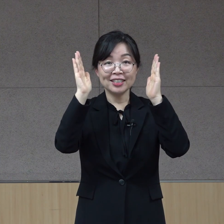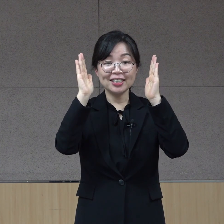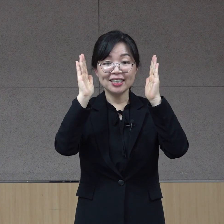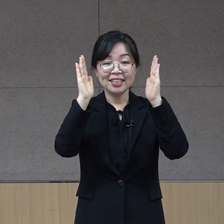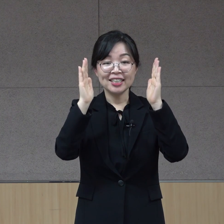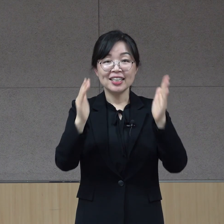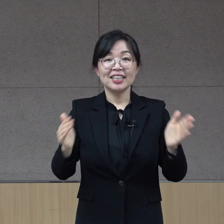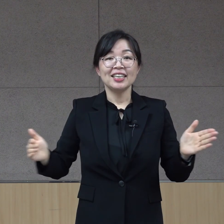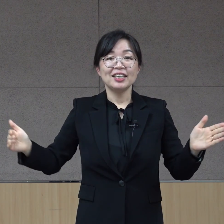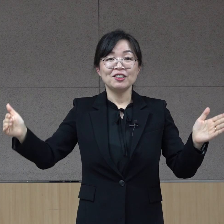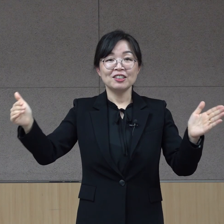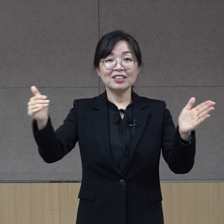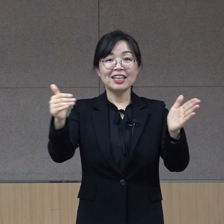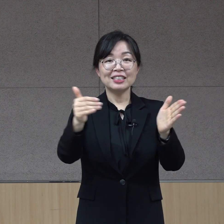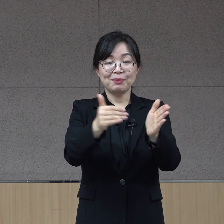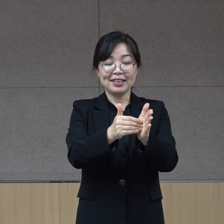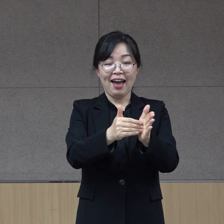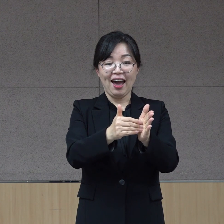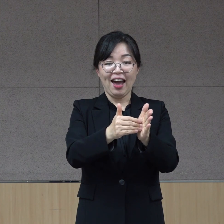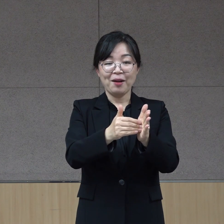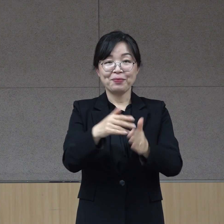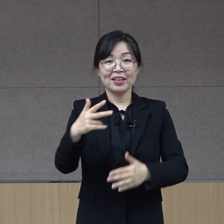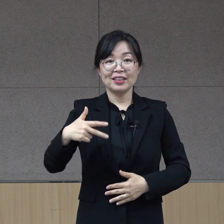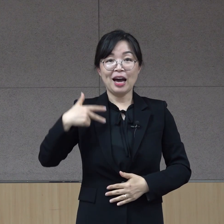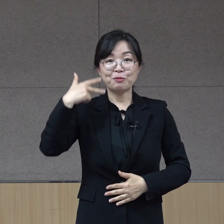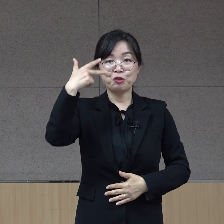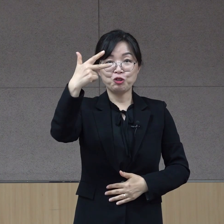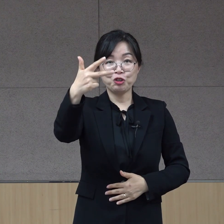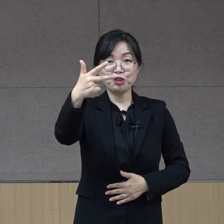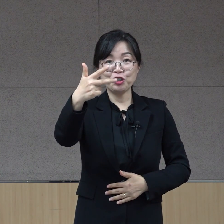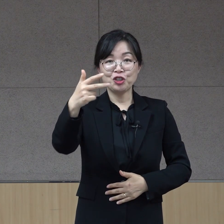수업을 끝났습니다. 다음